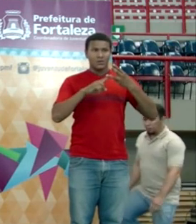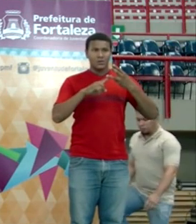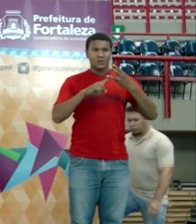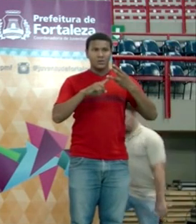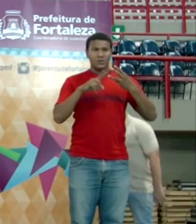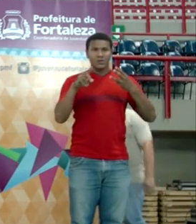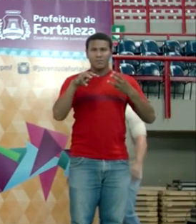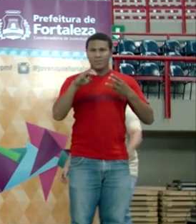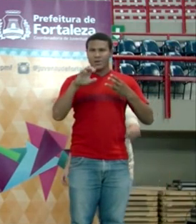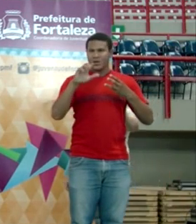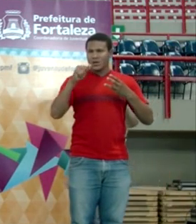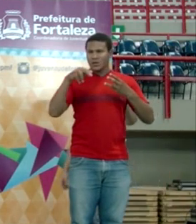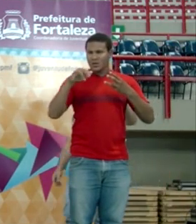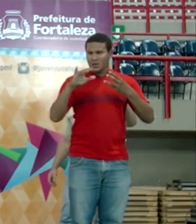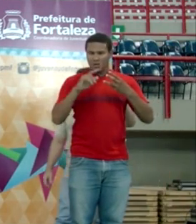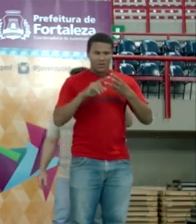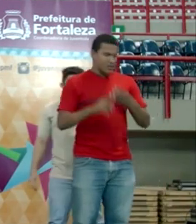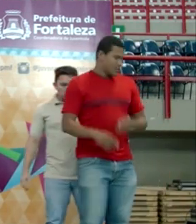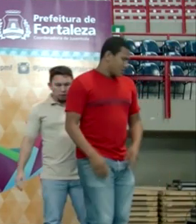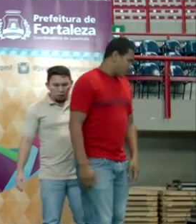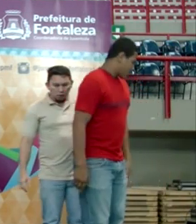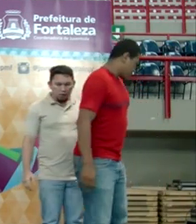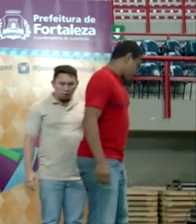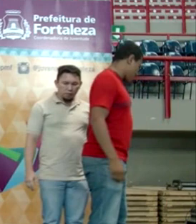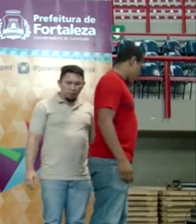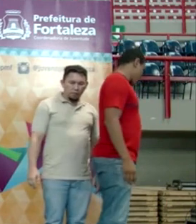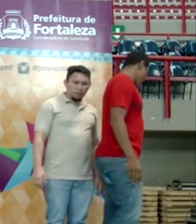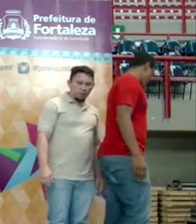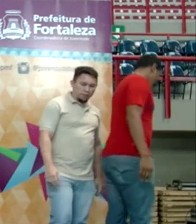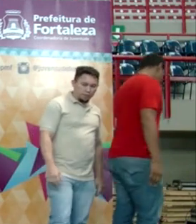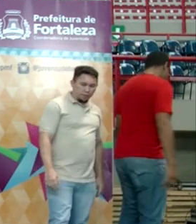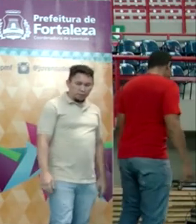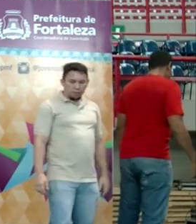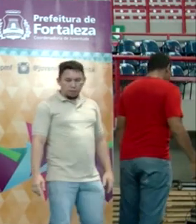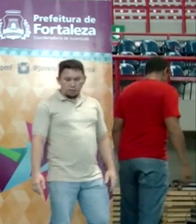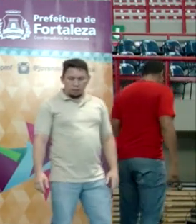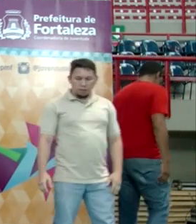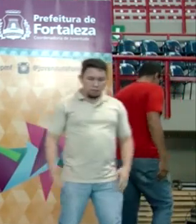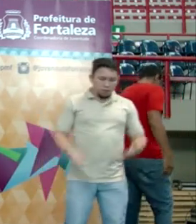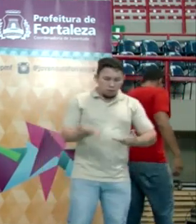mecânica clássica e também a relação com